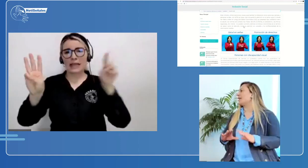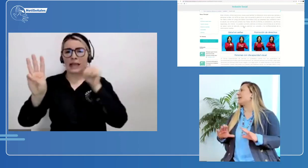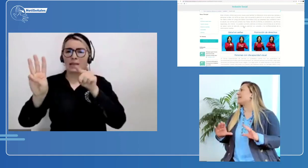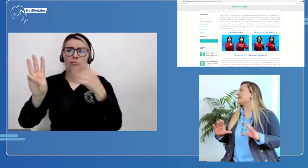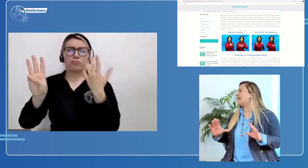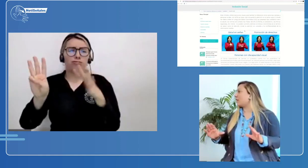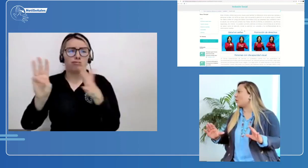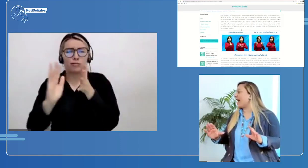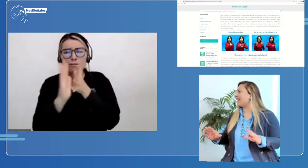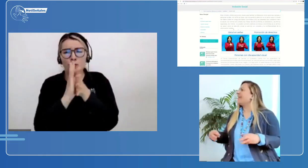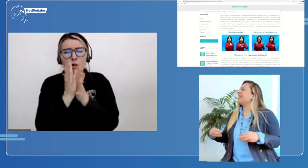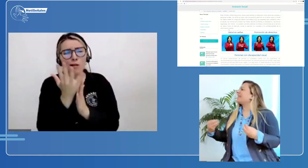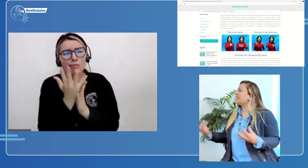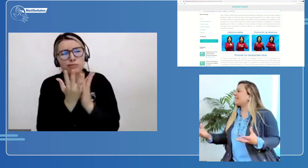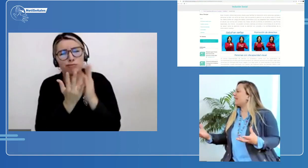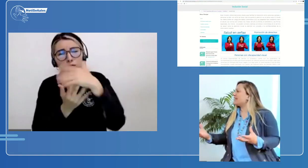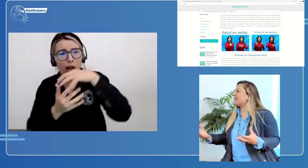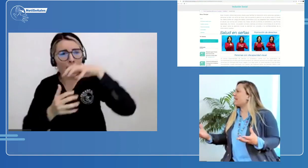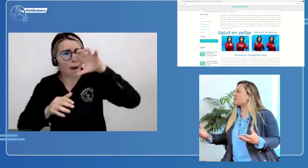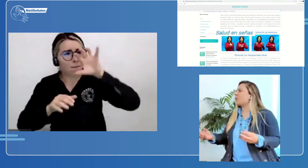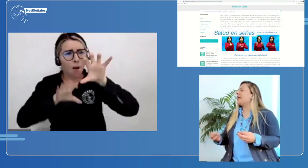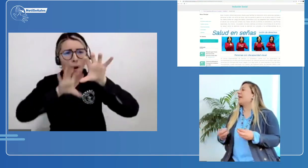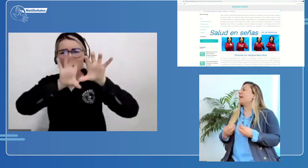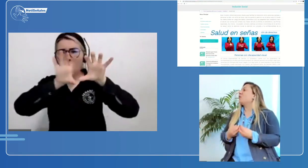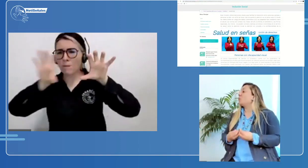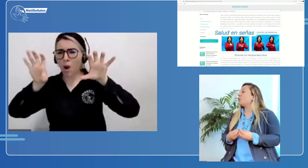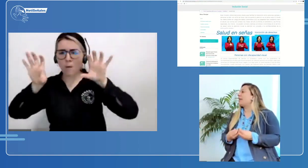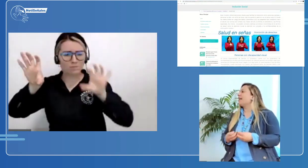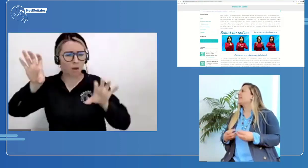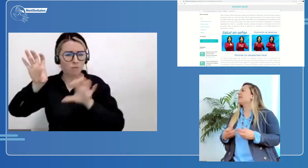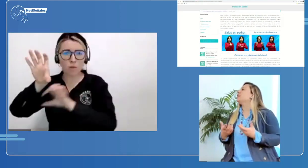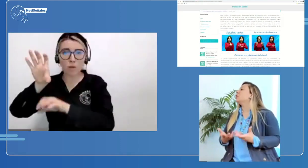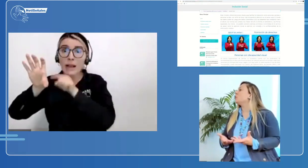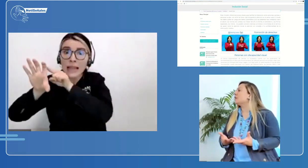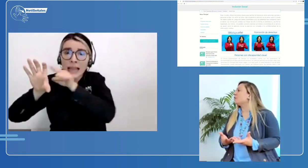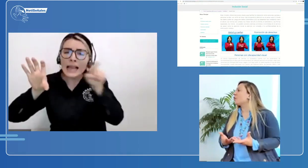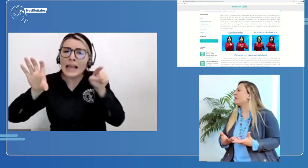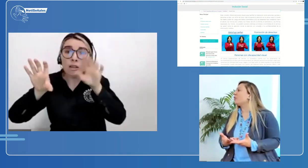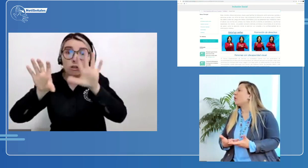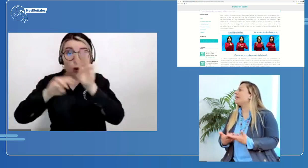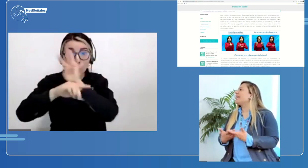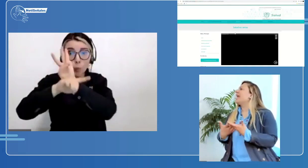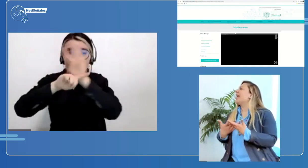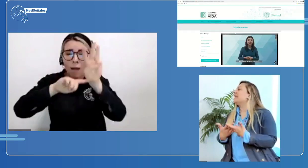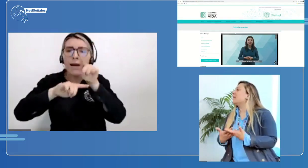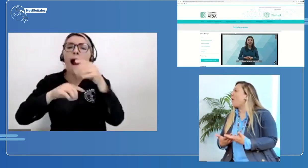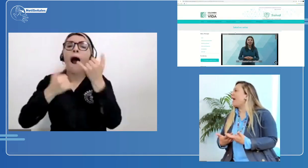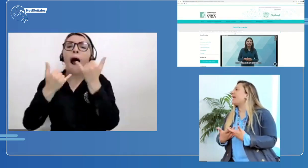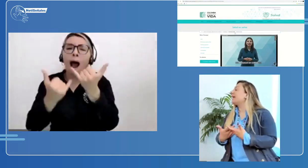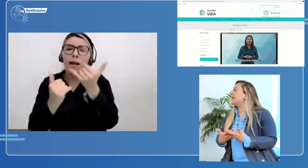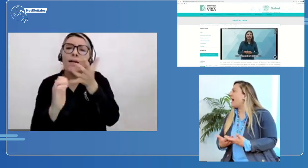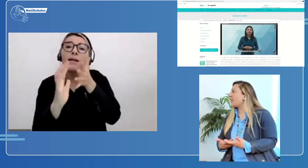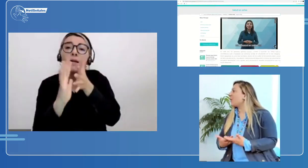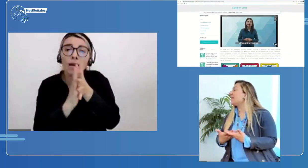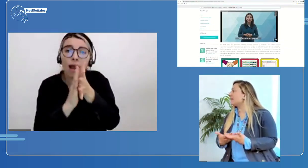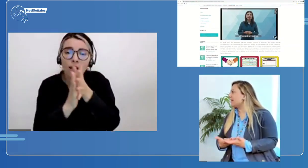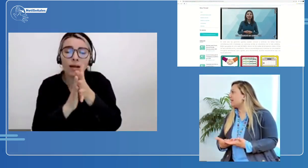portal sectorial. ¿Qué quiere decir esto? Es un portal que incluye información en lenguaje claro y